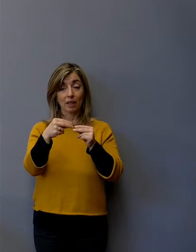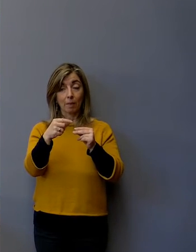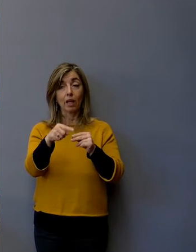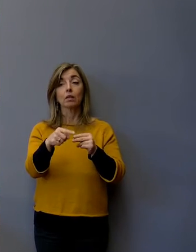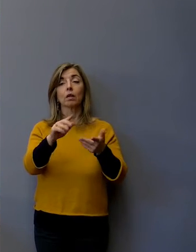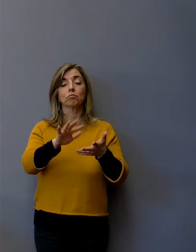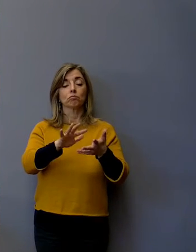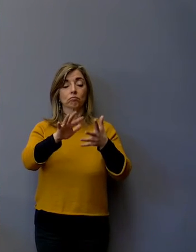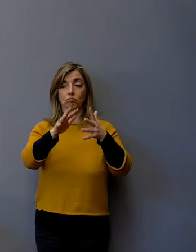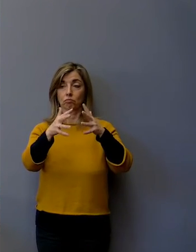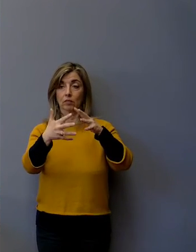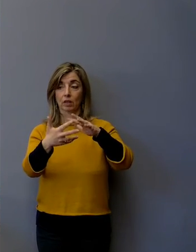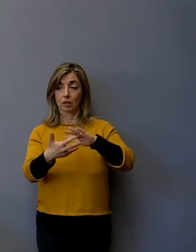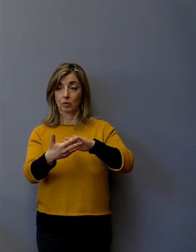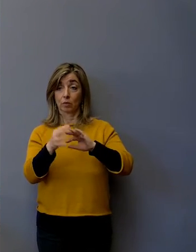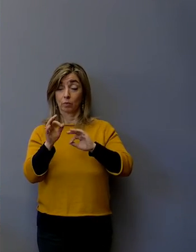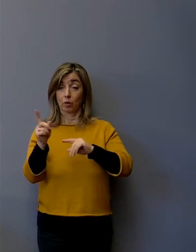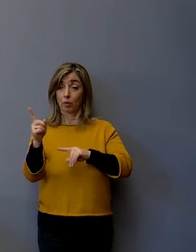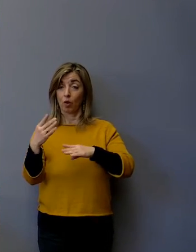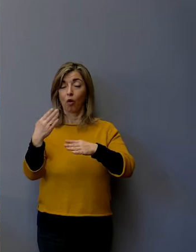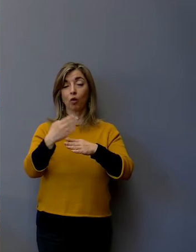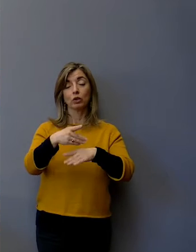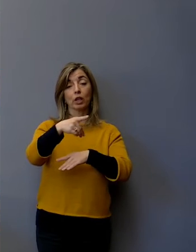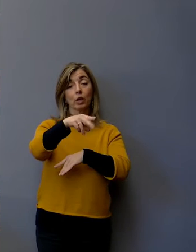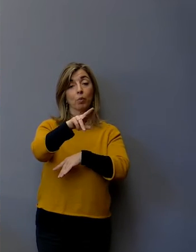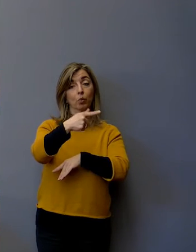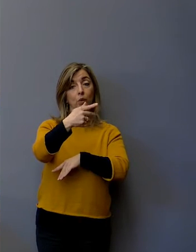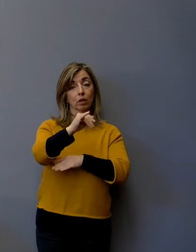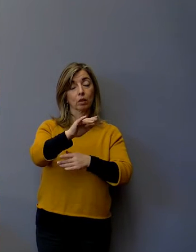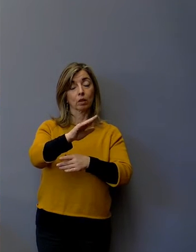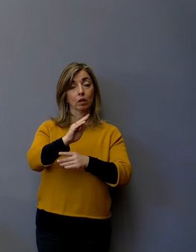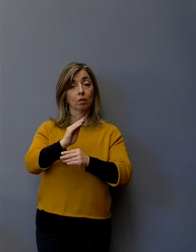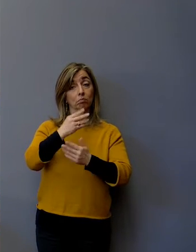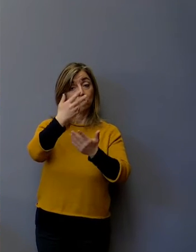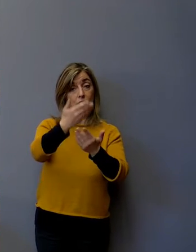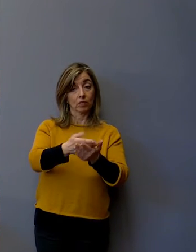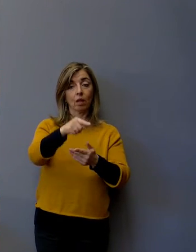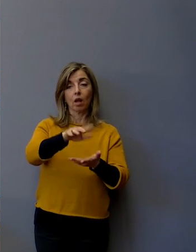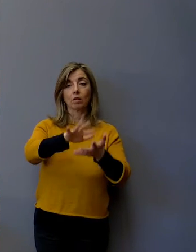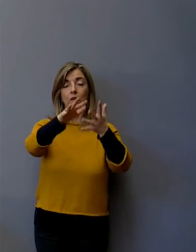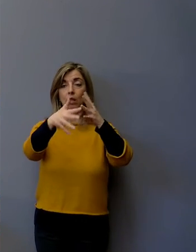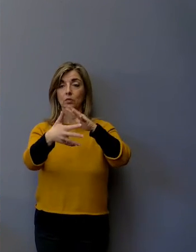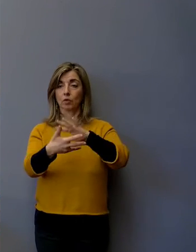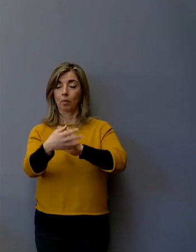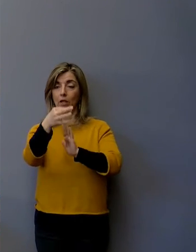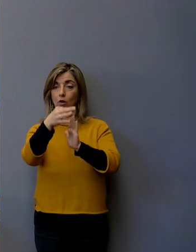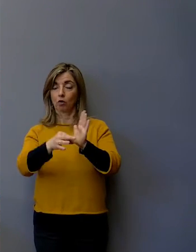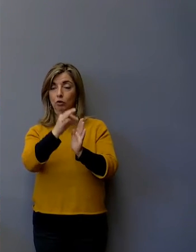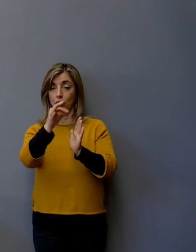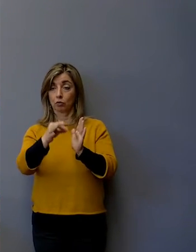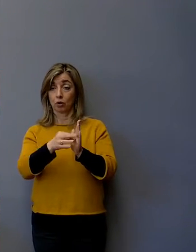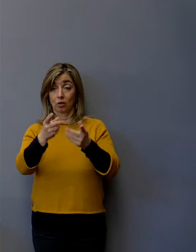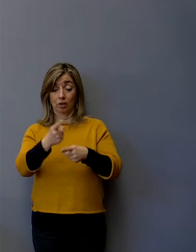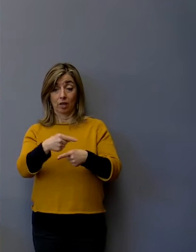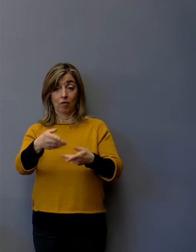consigliere punti da lei proposti sono stati trasformati in ordini del giorno quindi verranno votati ora precisamente gli emendamenti